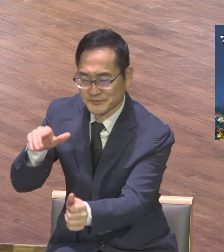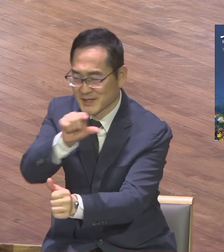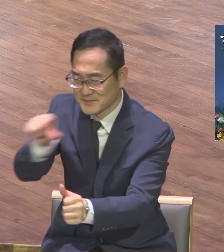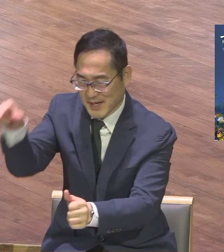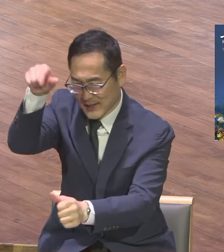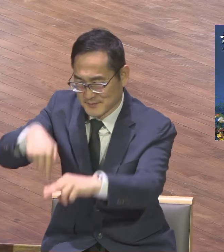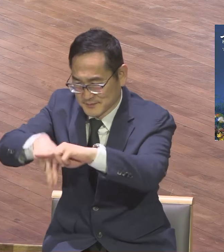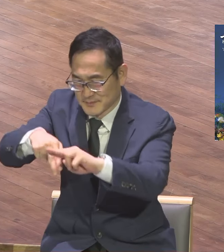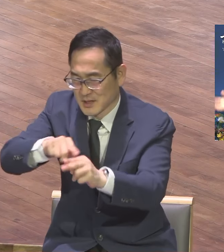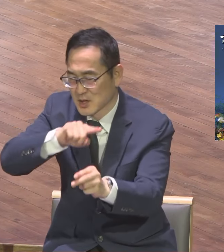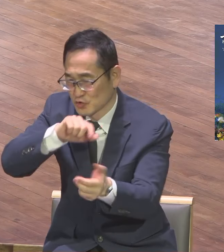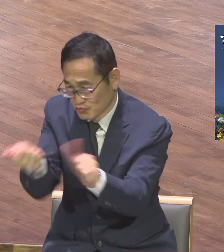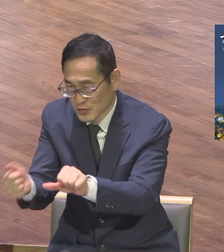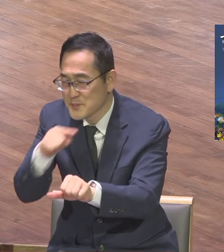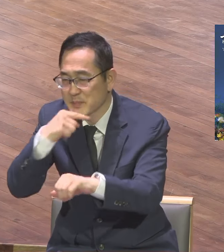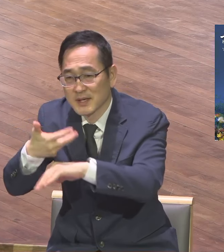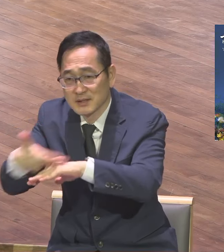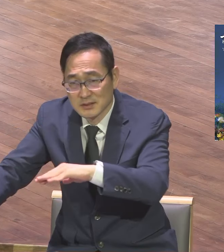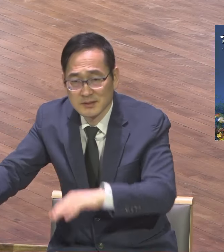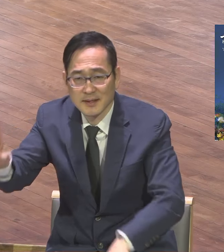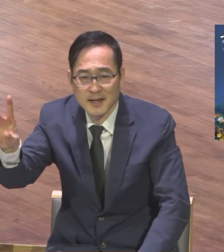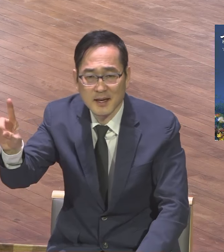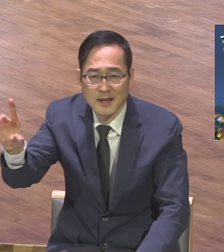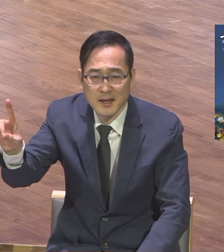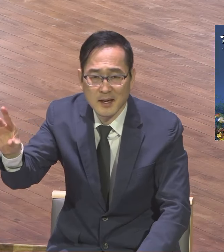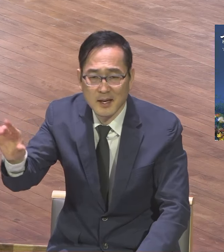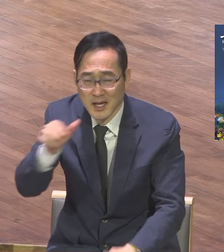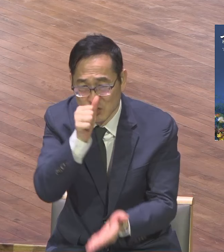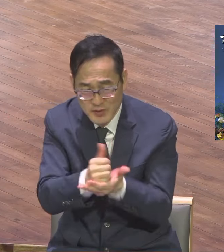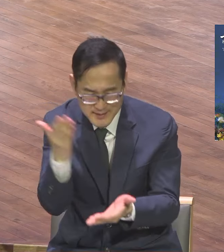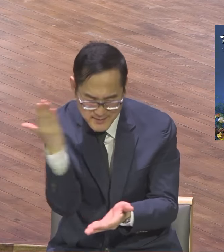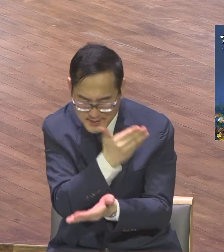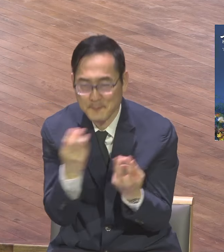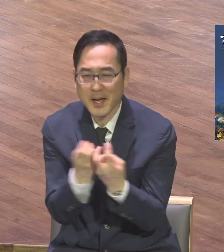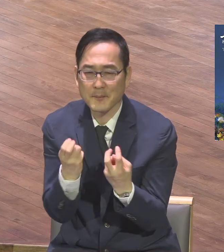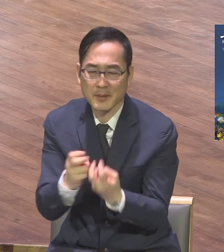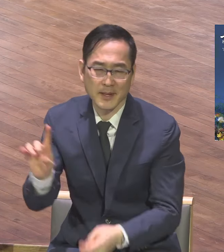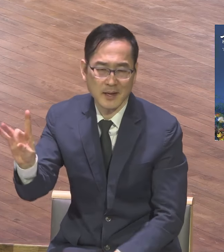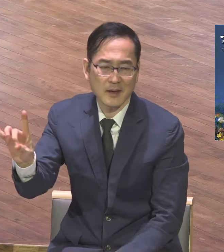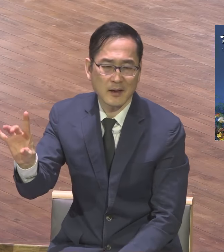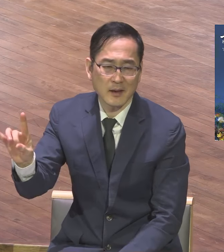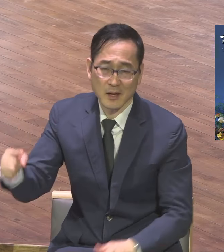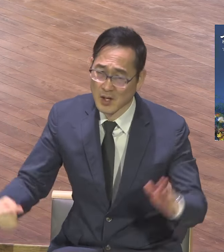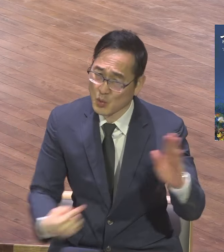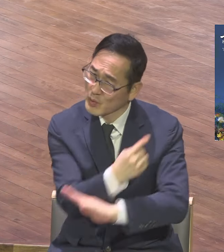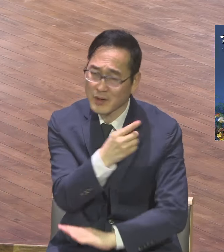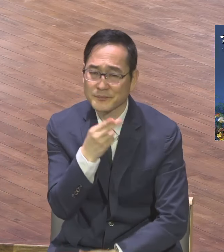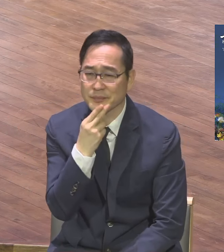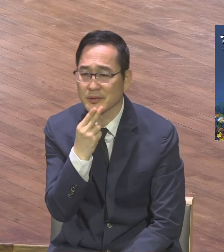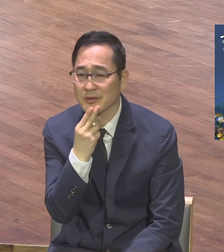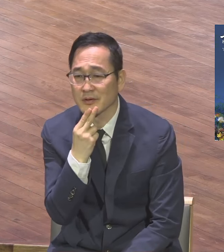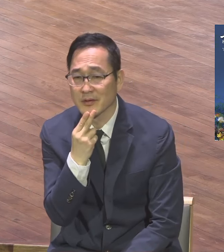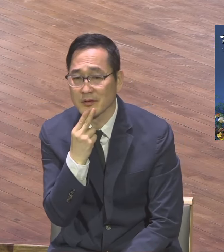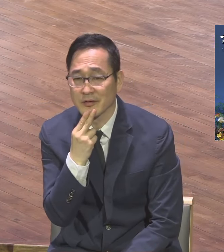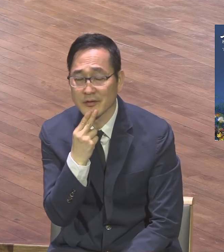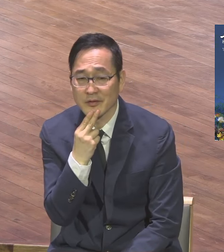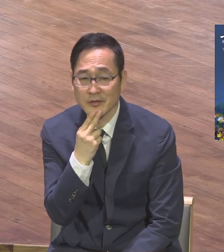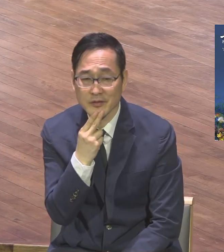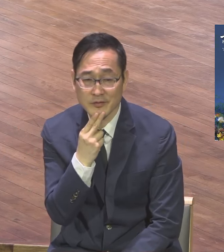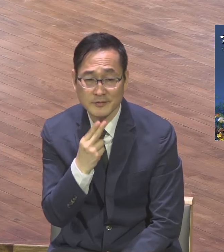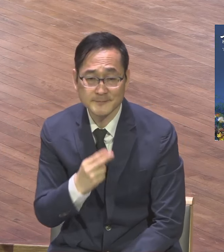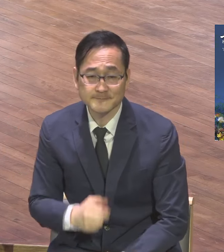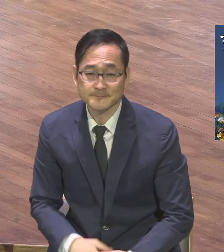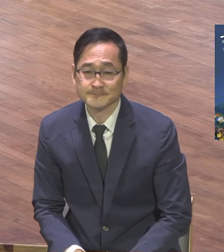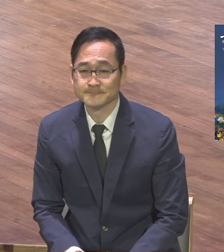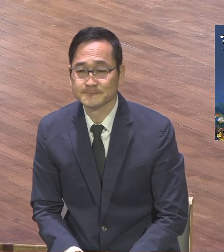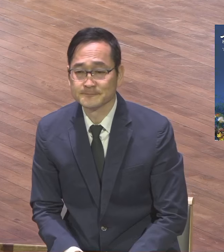십자가의 피 위에는 불가능하다. 그렇죠? 하나님과 우리 사이에 유일하게